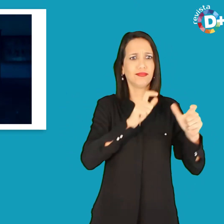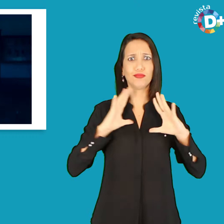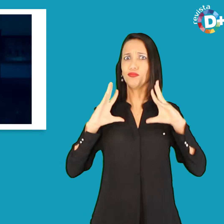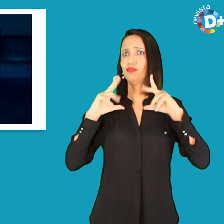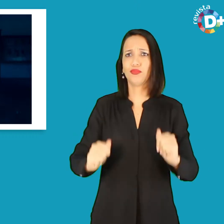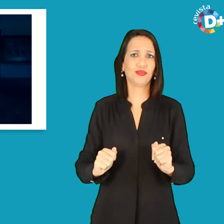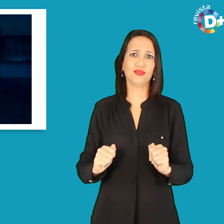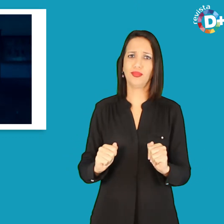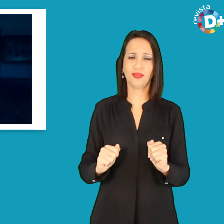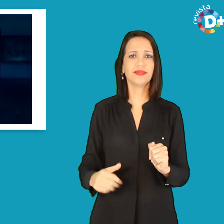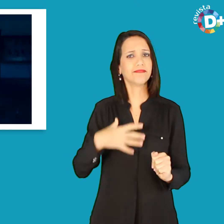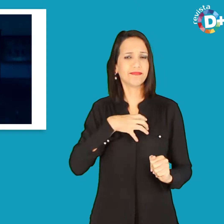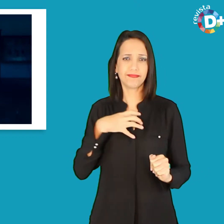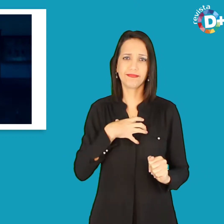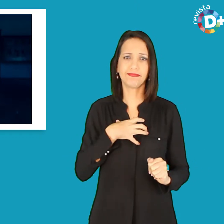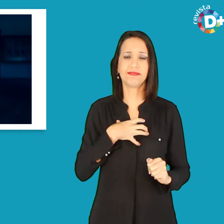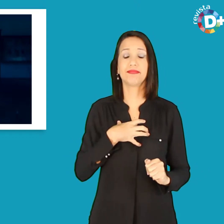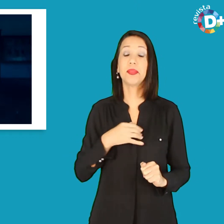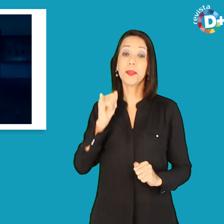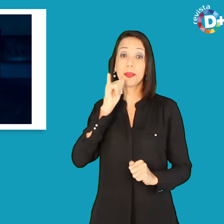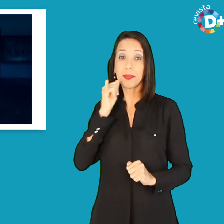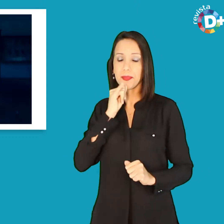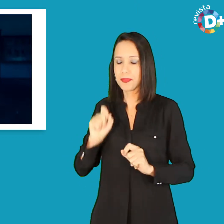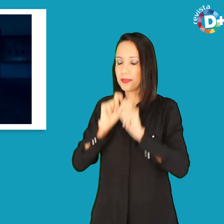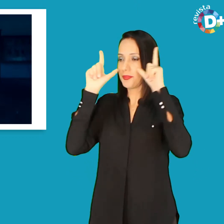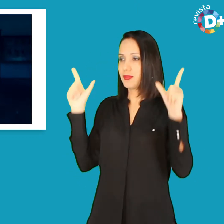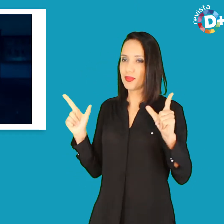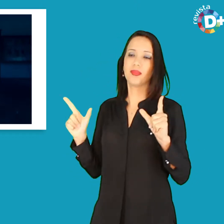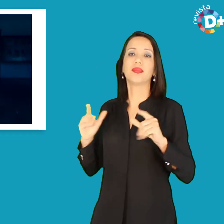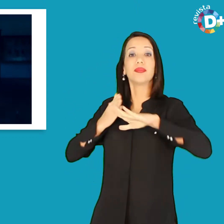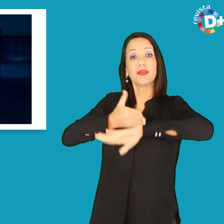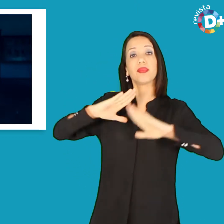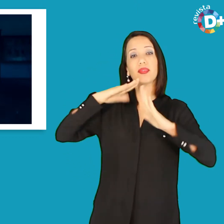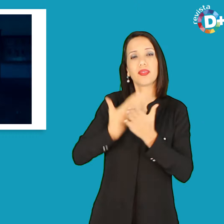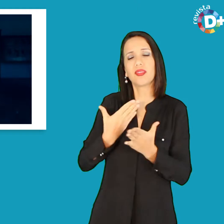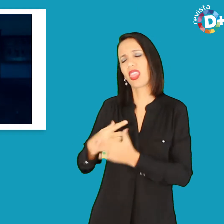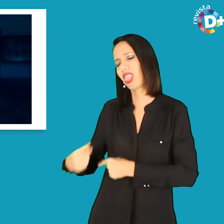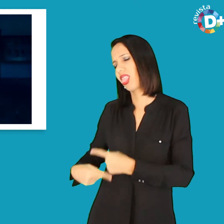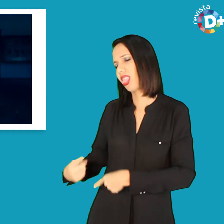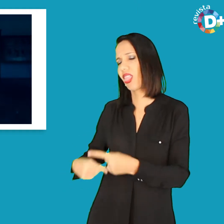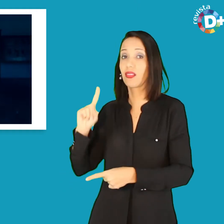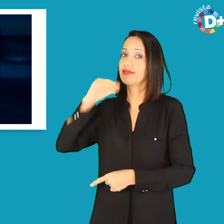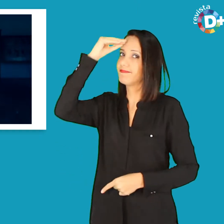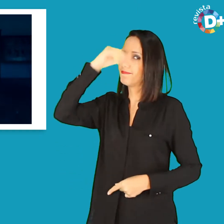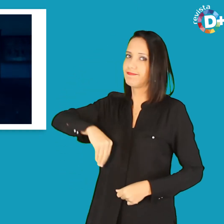Mello. Se ela precisa levantar para ir à escola, mas procrastina, pode não ser preguiça, como muitos